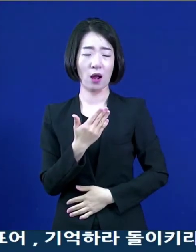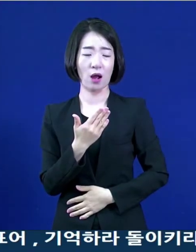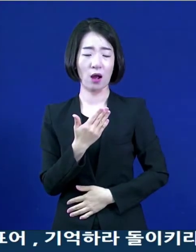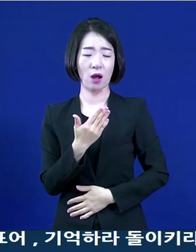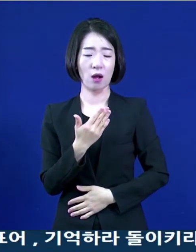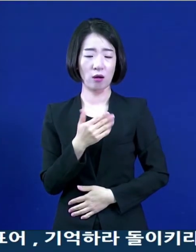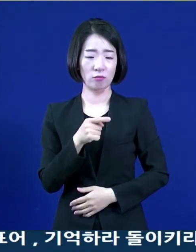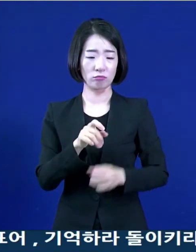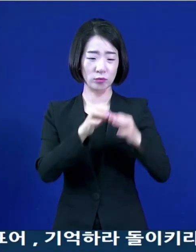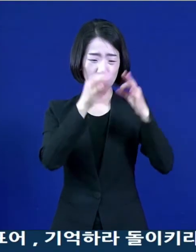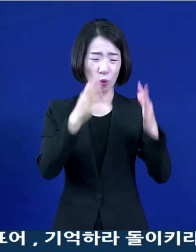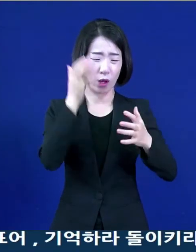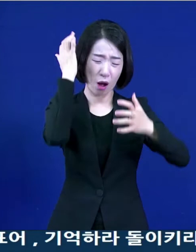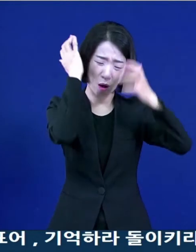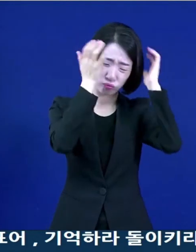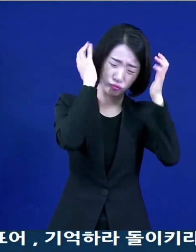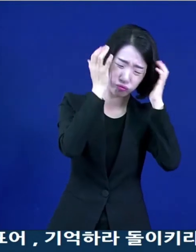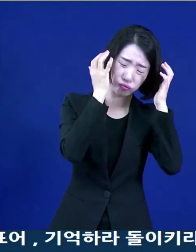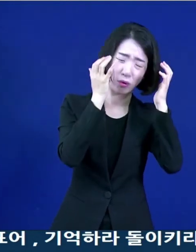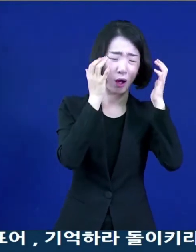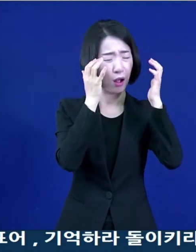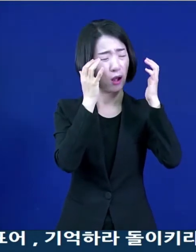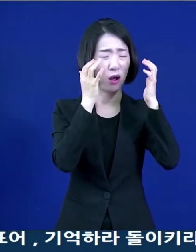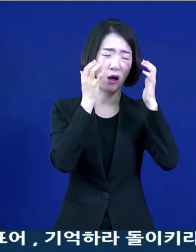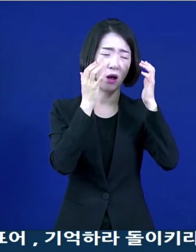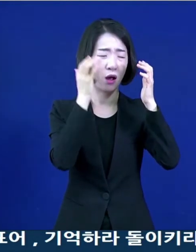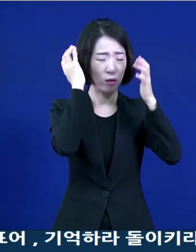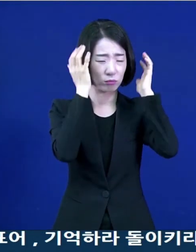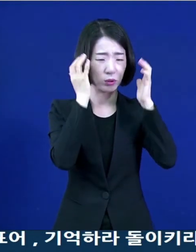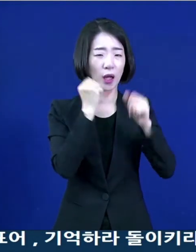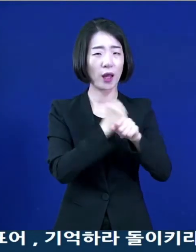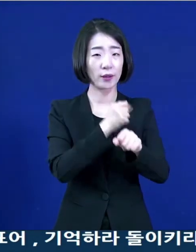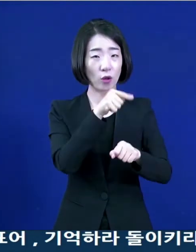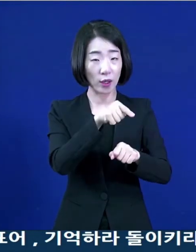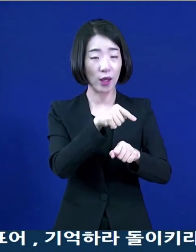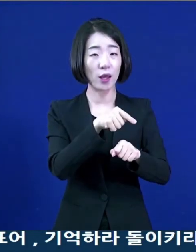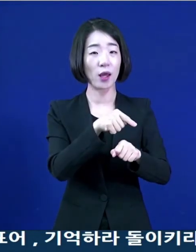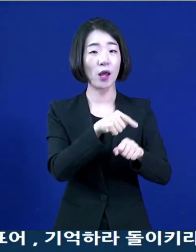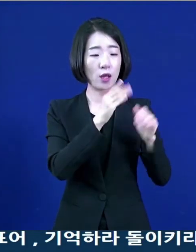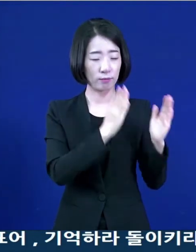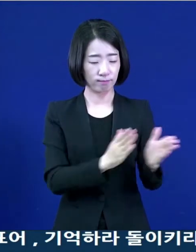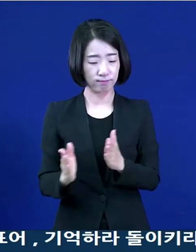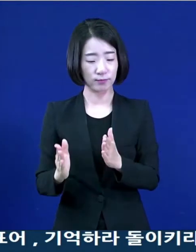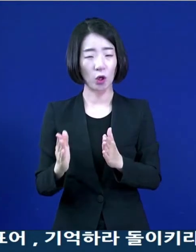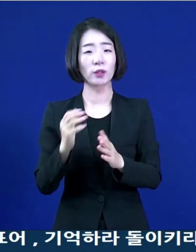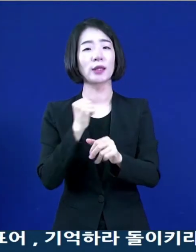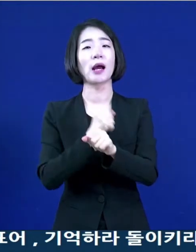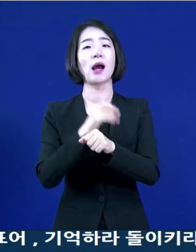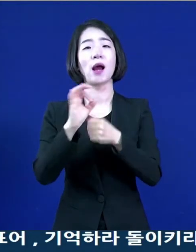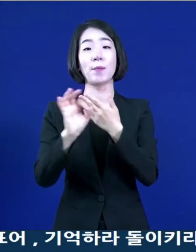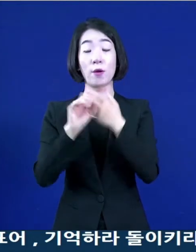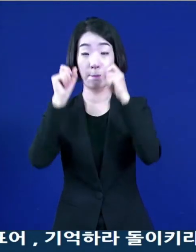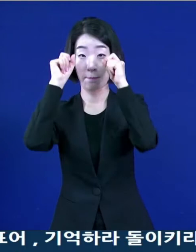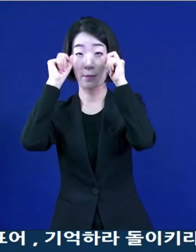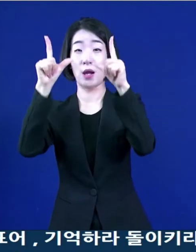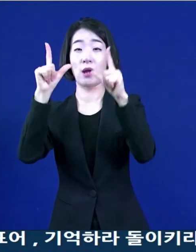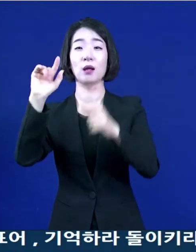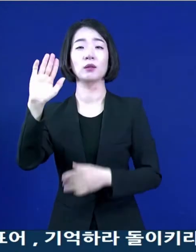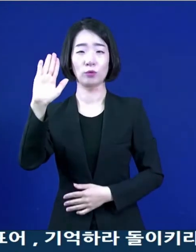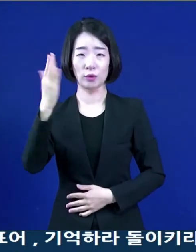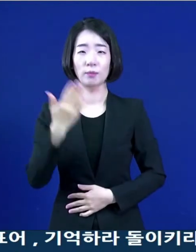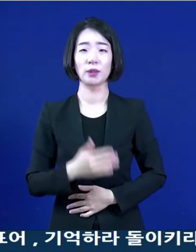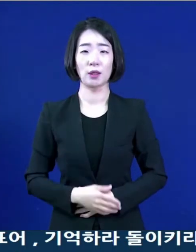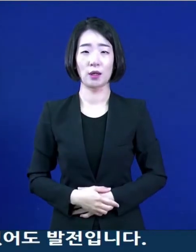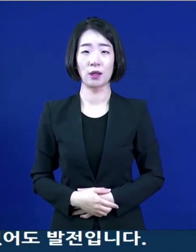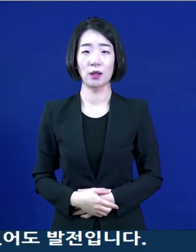게, 낙심했던 게, 내가 방만했던 게, 태만했던 게, 교만했던 게 정돈이 되는 거, 깨어있음으로 이루어지는 겁니다.